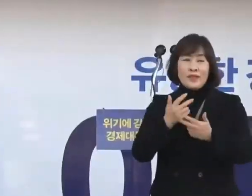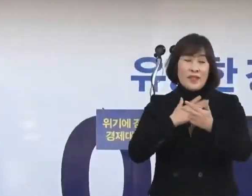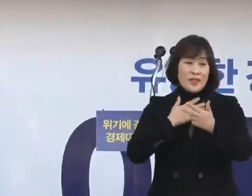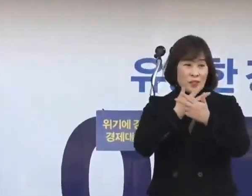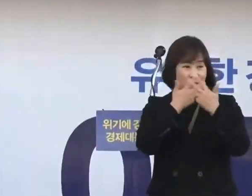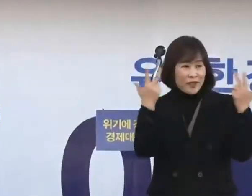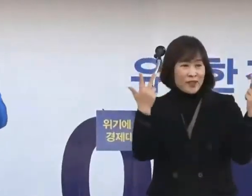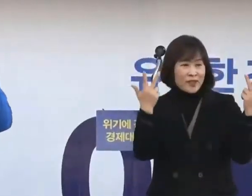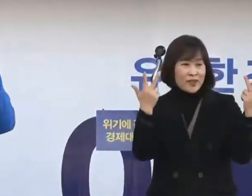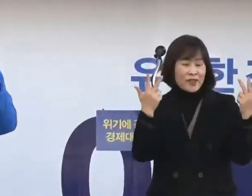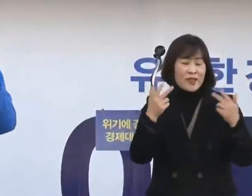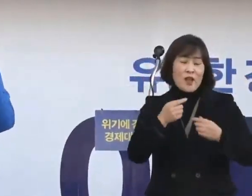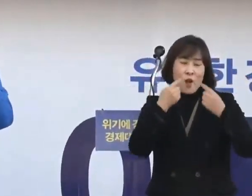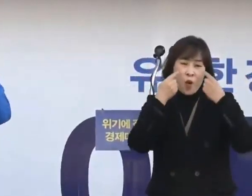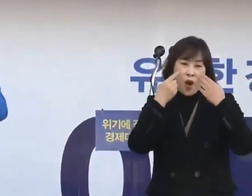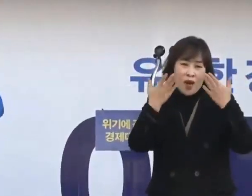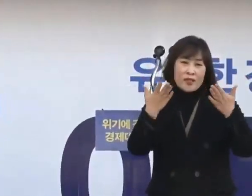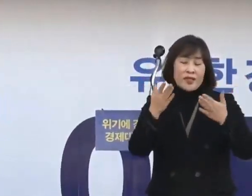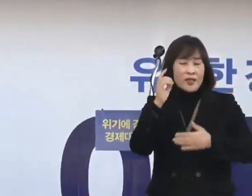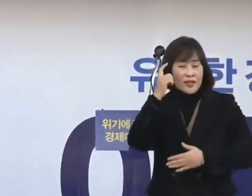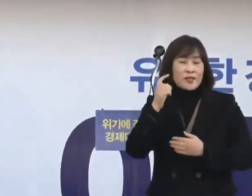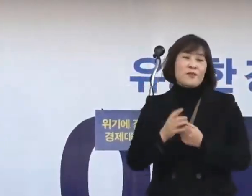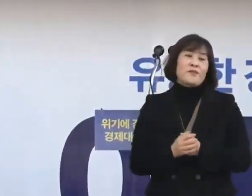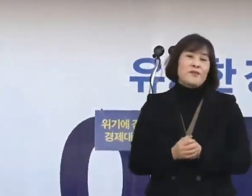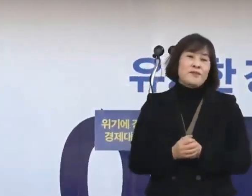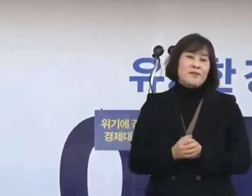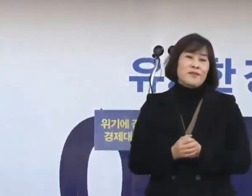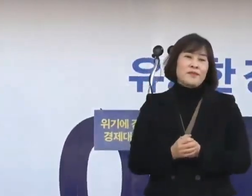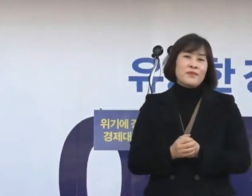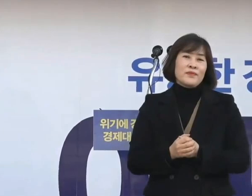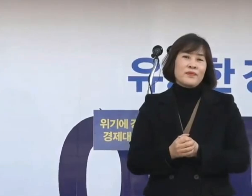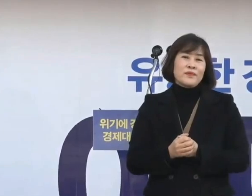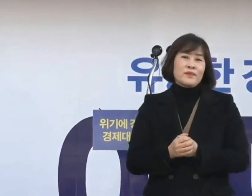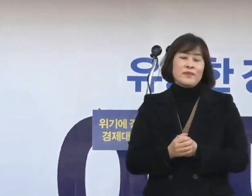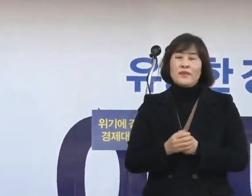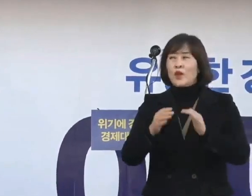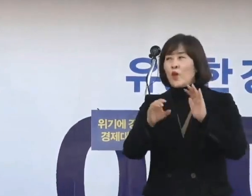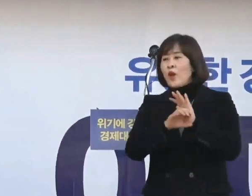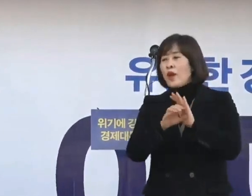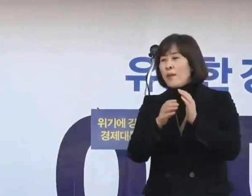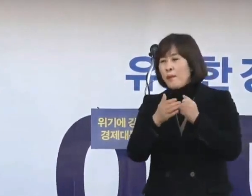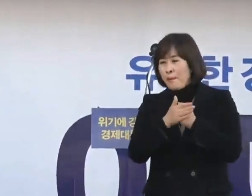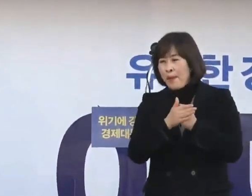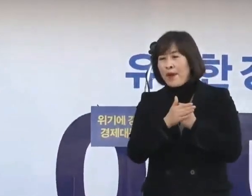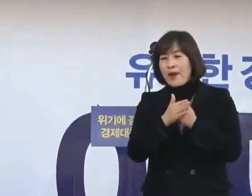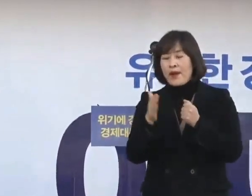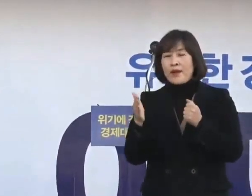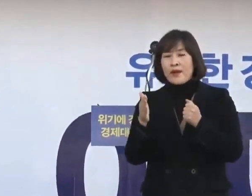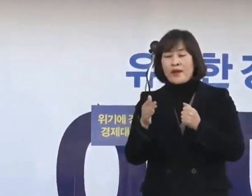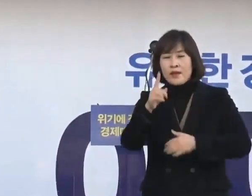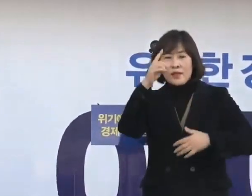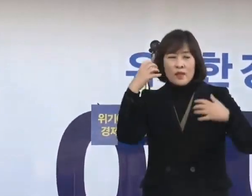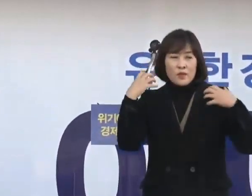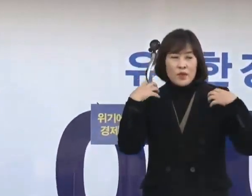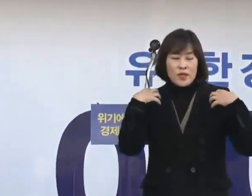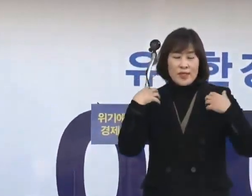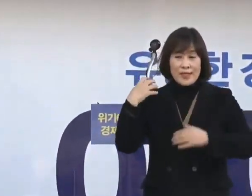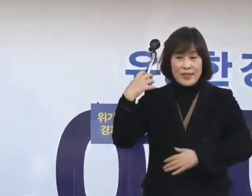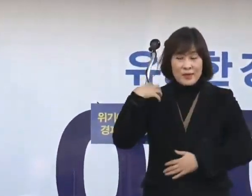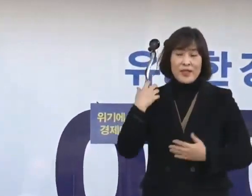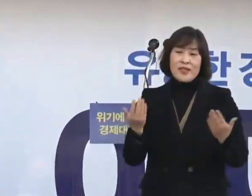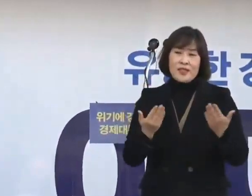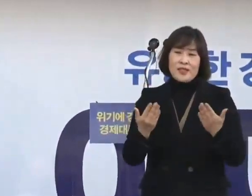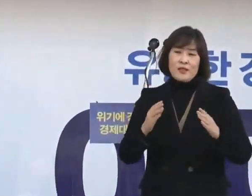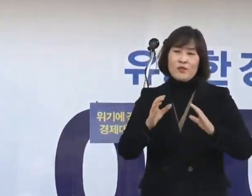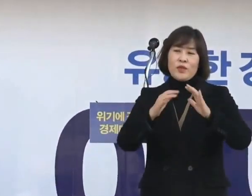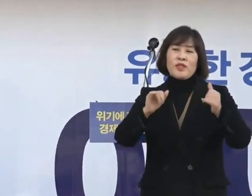이재명은 명백하게 그렇게 생각합니다. 우리 코로나19 때문에 정부가 해야 될 거